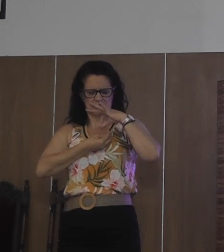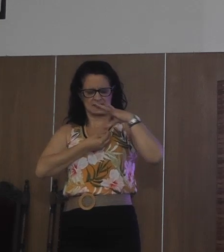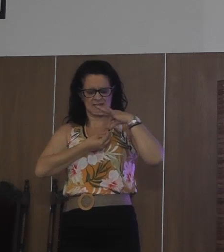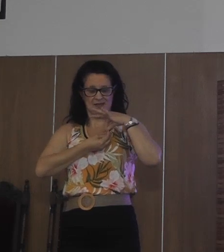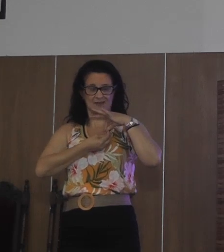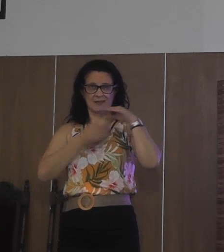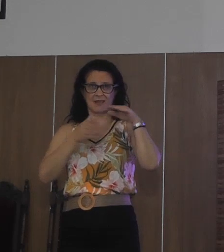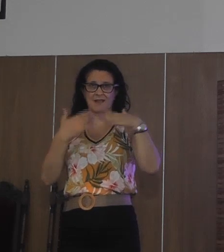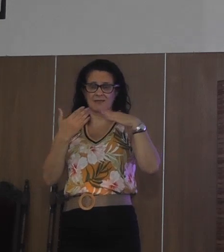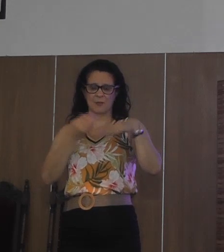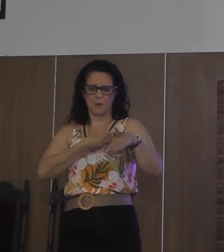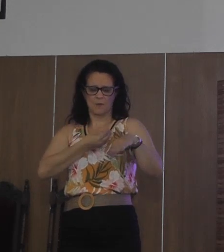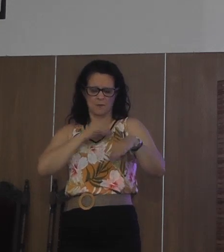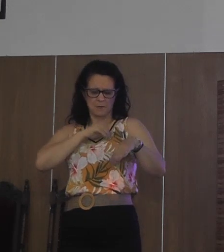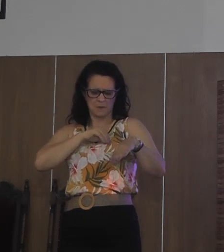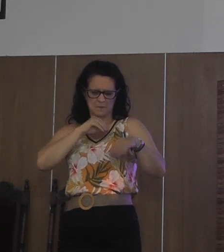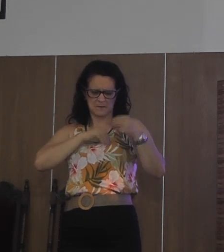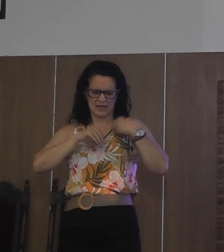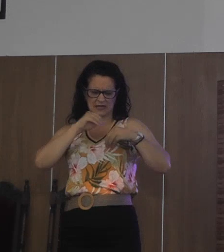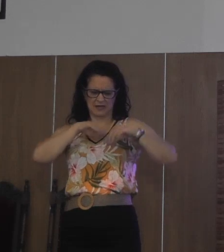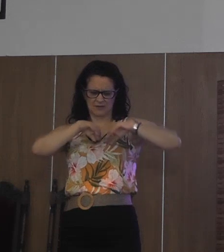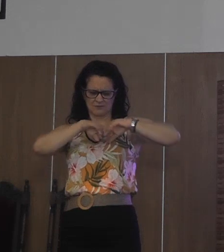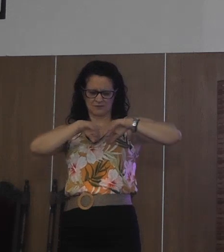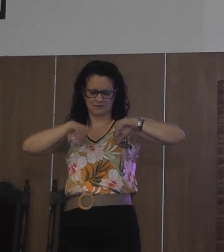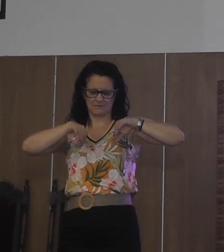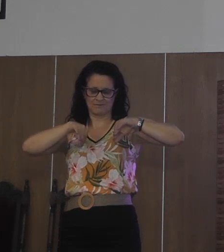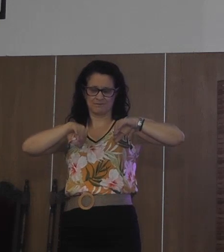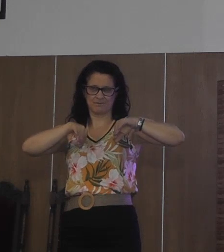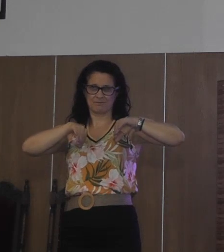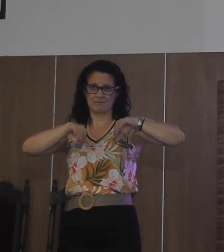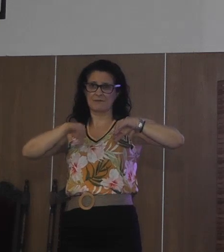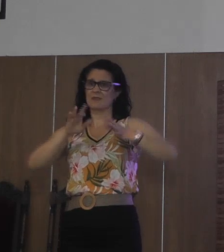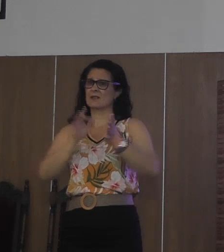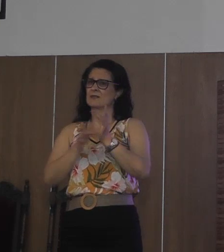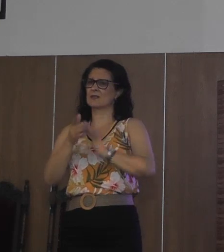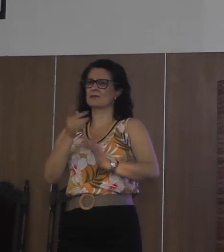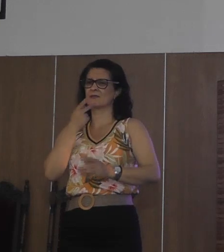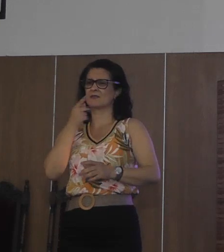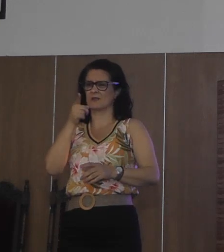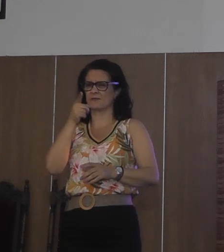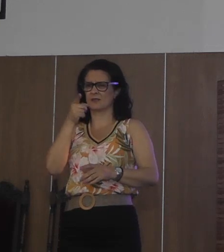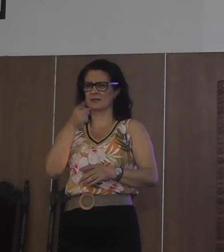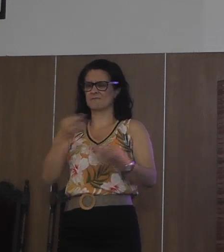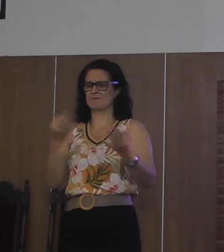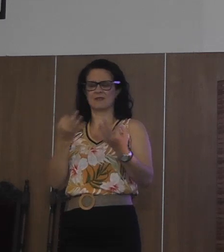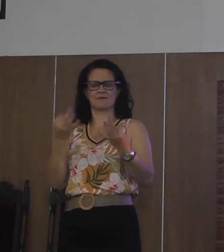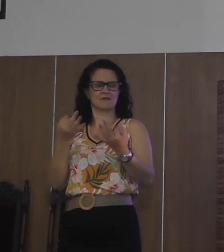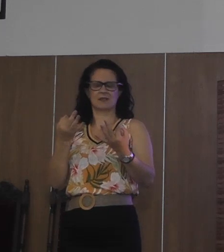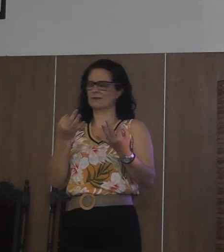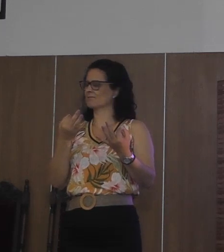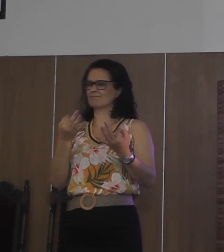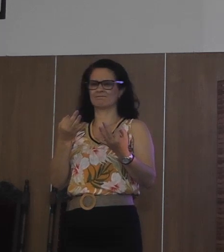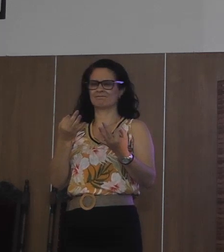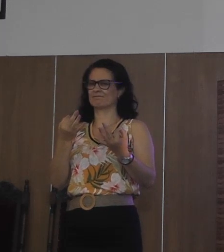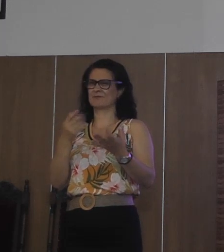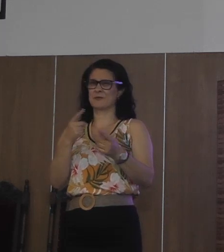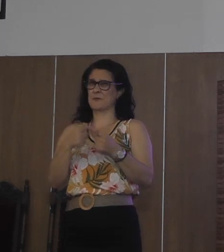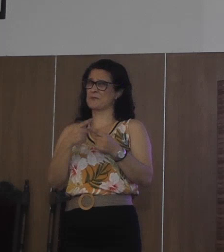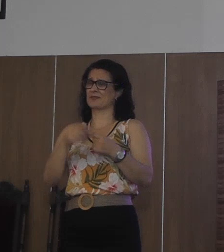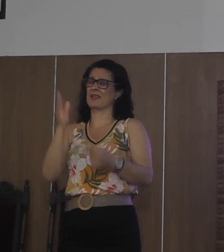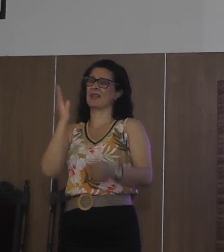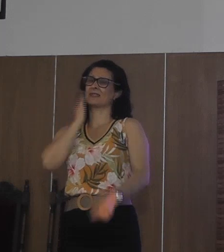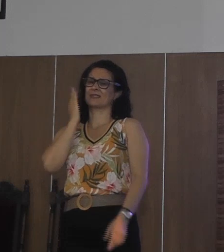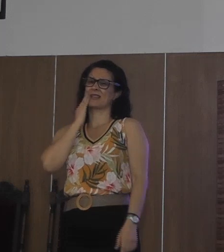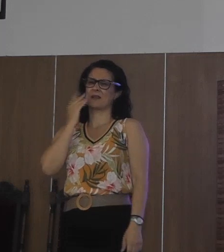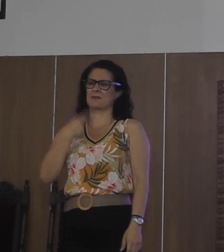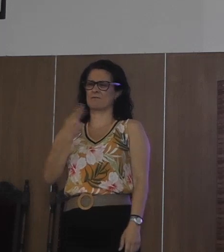Jesus não pediu que você fosse perfeito, porque Ele sabe que perfeito nenhum de nós podemos ser. Mas Ele pediu